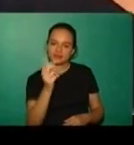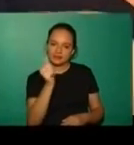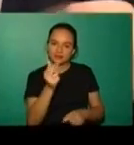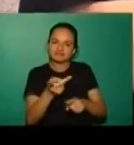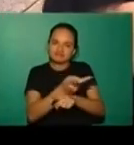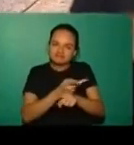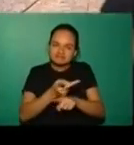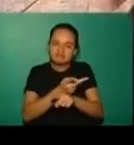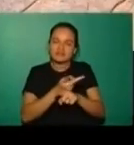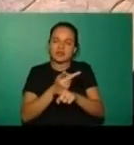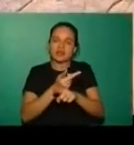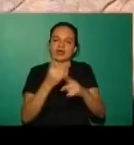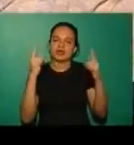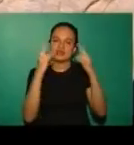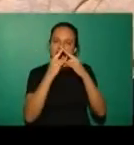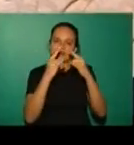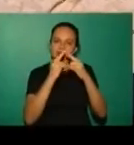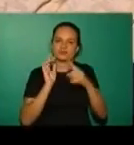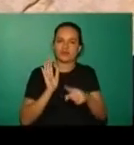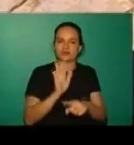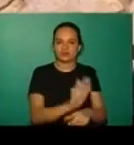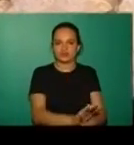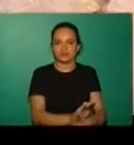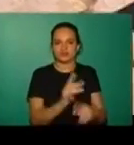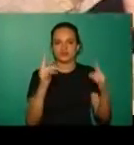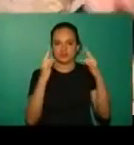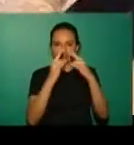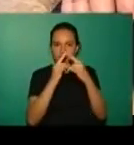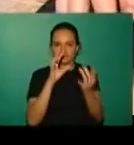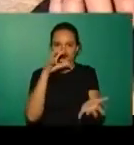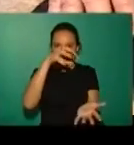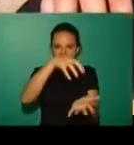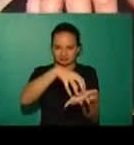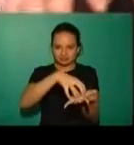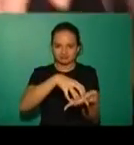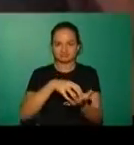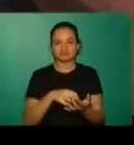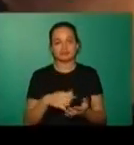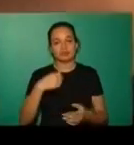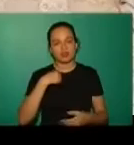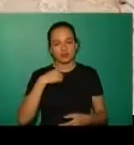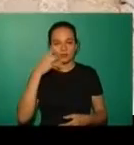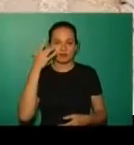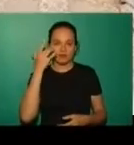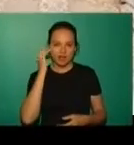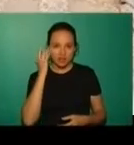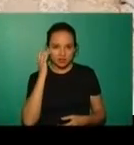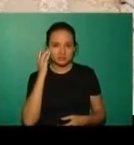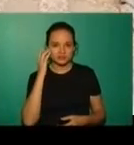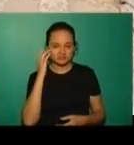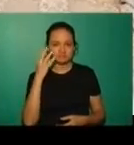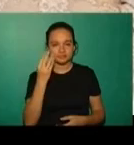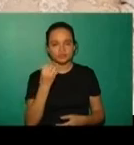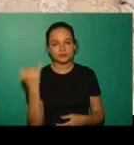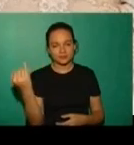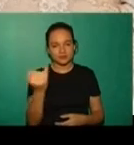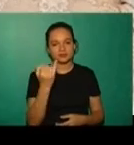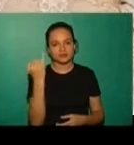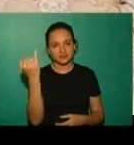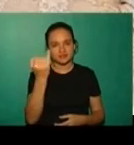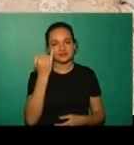filhos. Ela buscou ajuda no Instituto Nacional de Educação de Surdos, o INES. Eu acho que foi